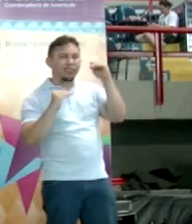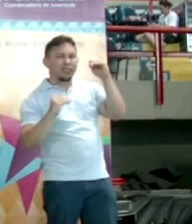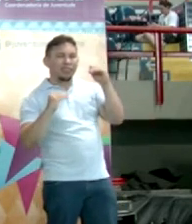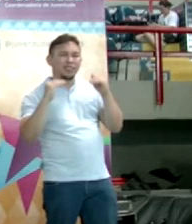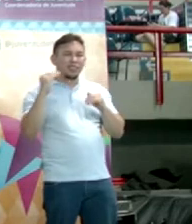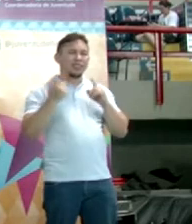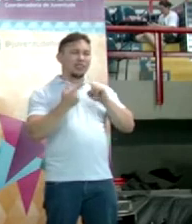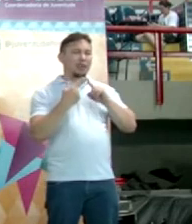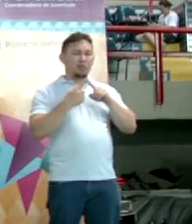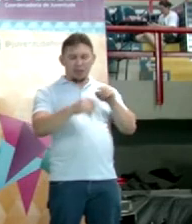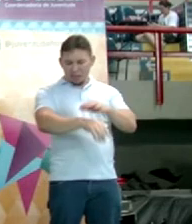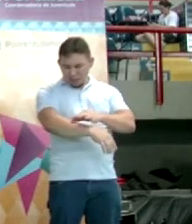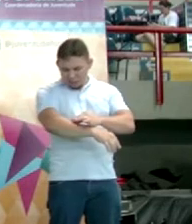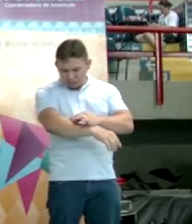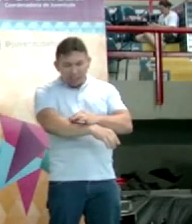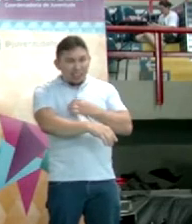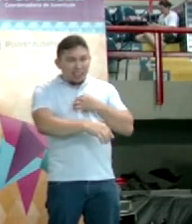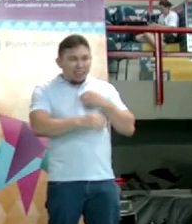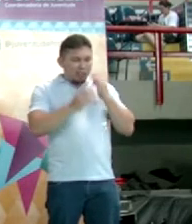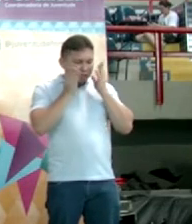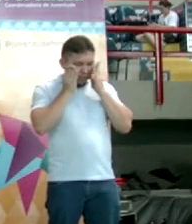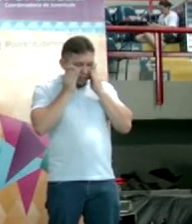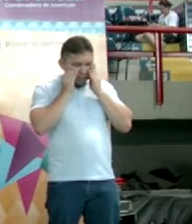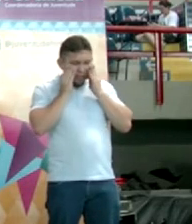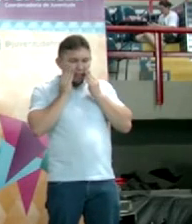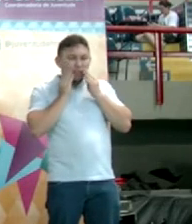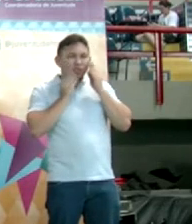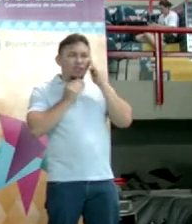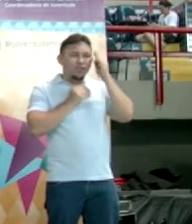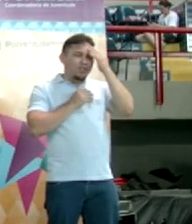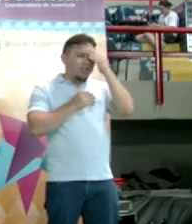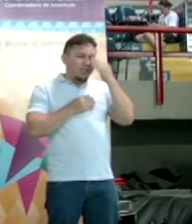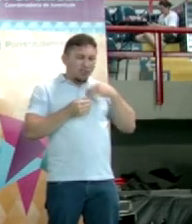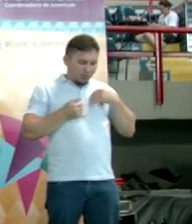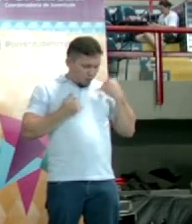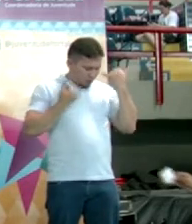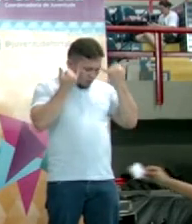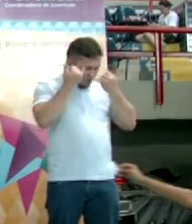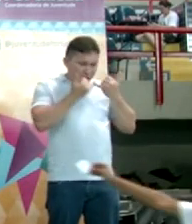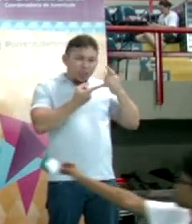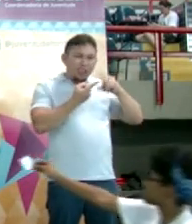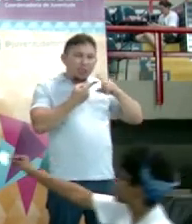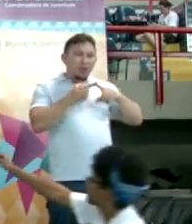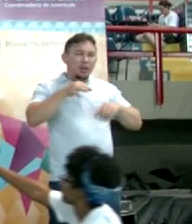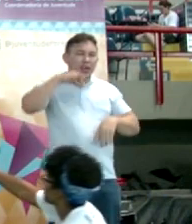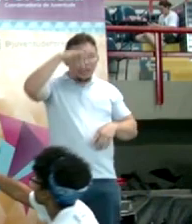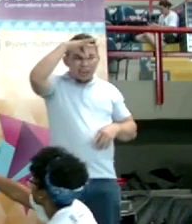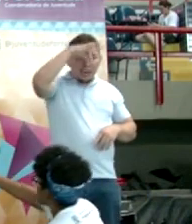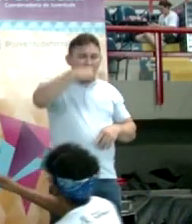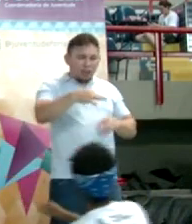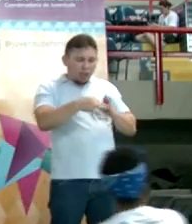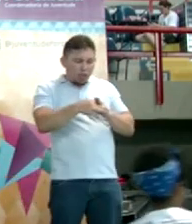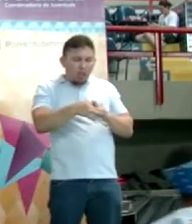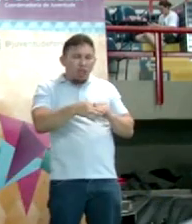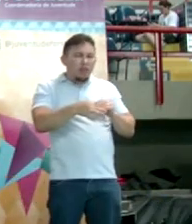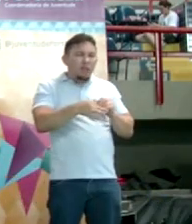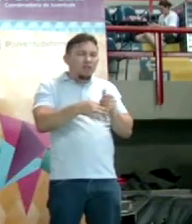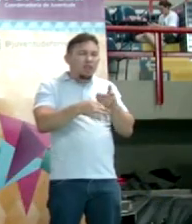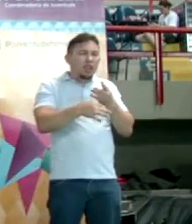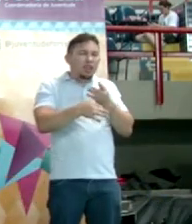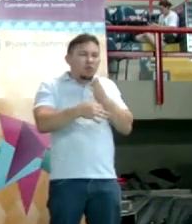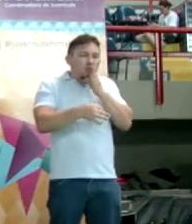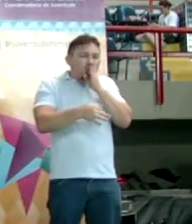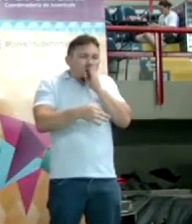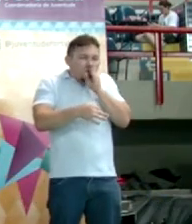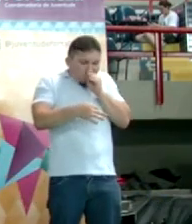a ter um ressecamento, tá? Uma redução da produção de lubrificantes no meio vaginal, tá certo? A menopausa tem tudo a ver com